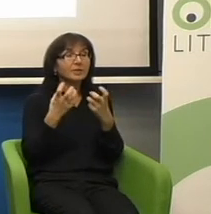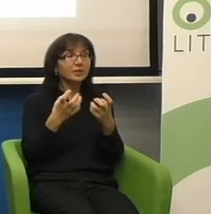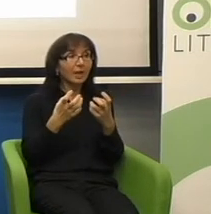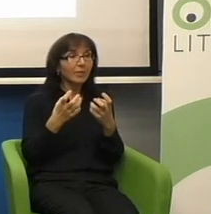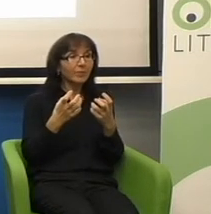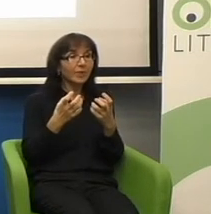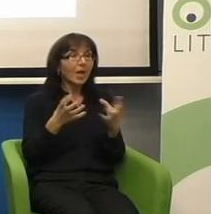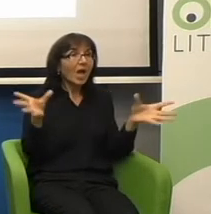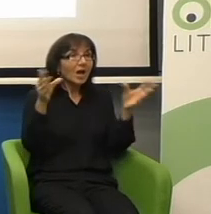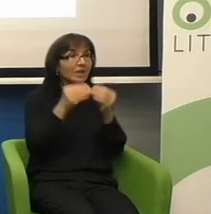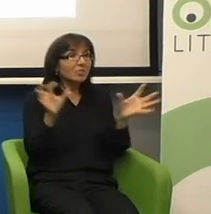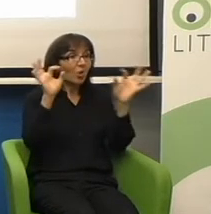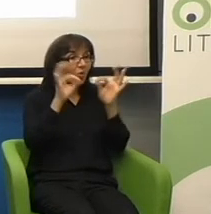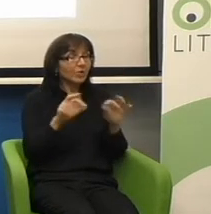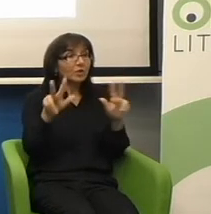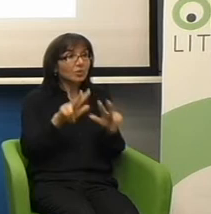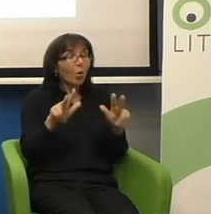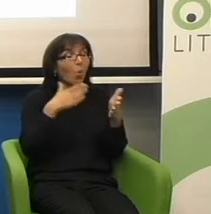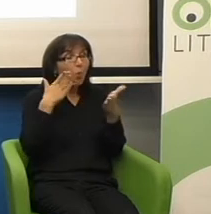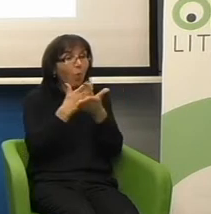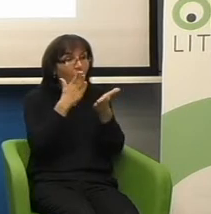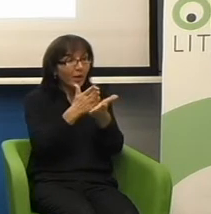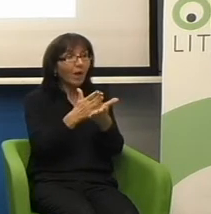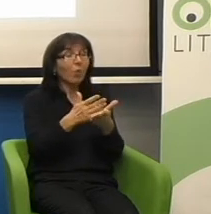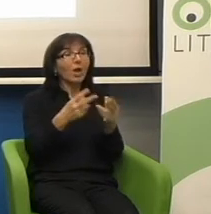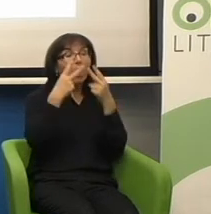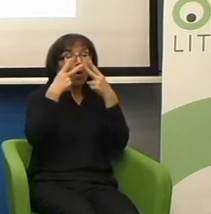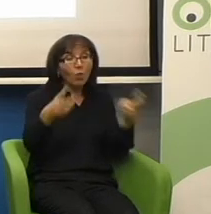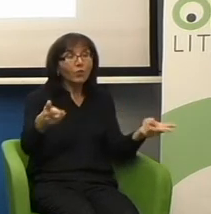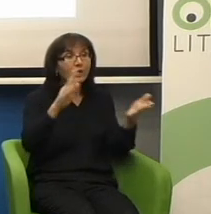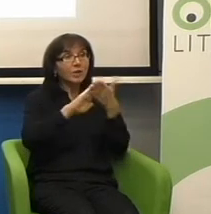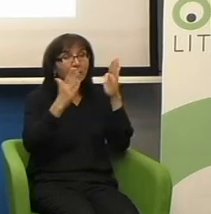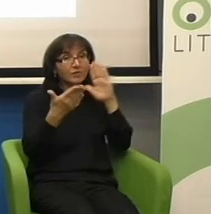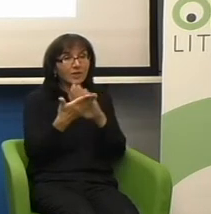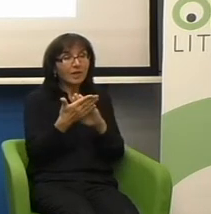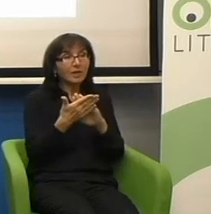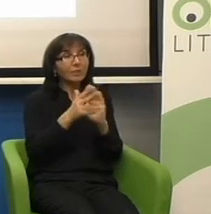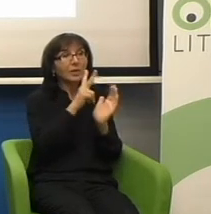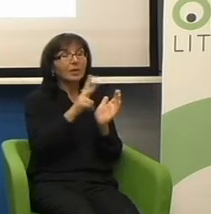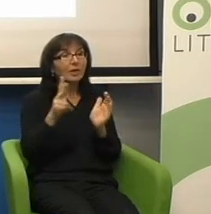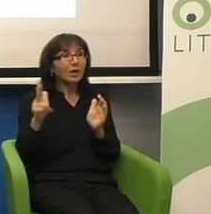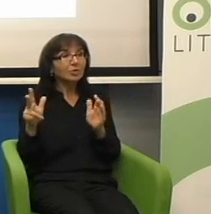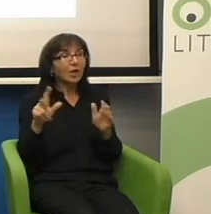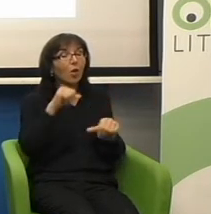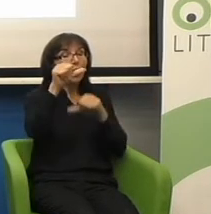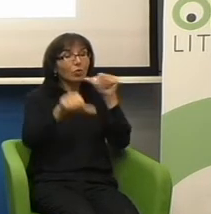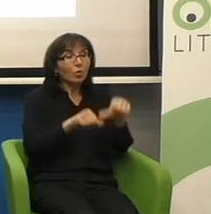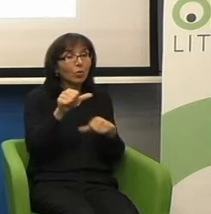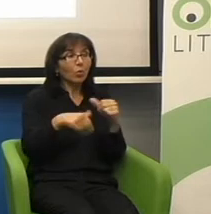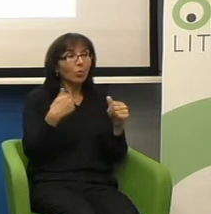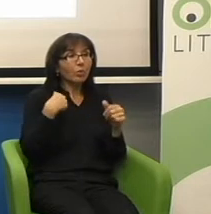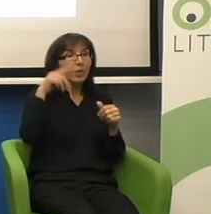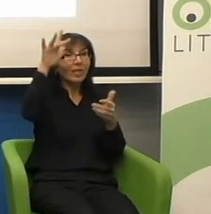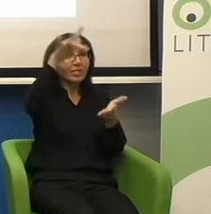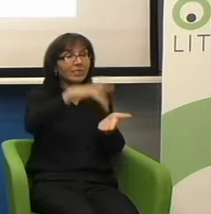chce podtrzymywać z nimi kontakty, pomagała im, jeździli do siebie. W zasadzie praktycznie każdego roku była tam